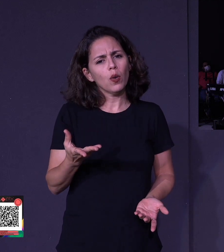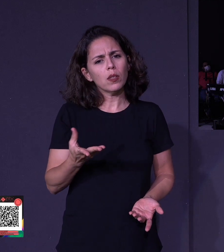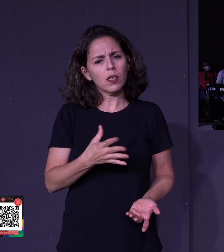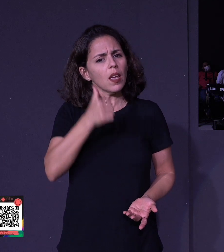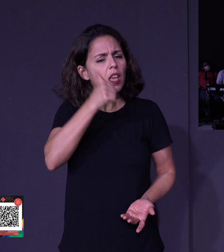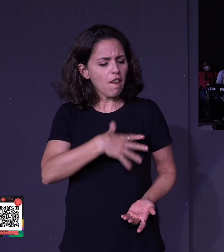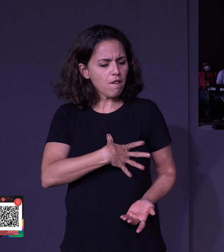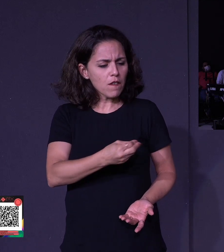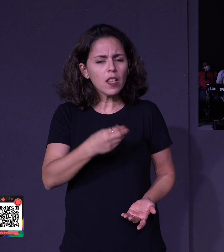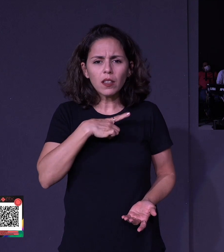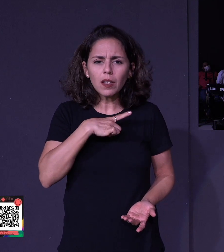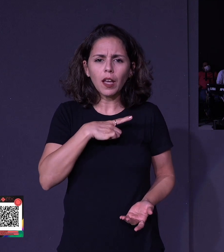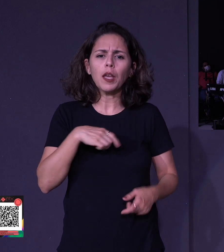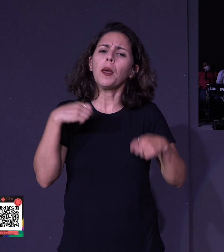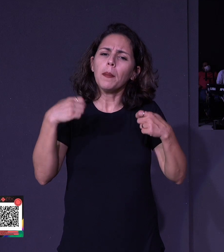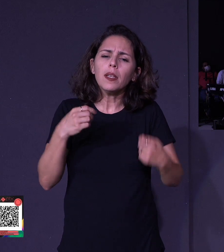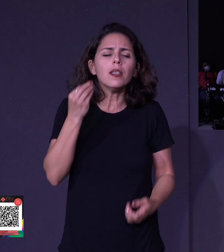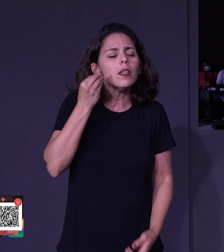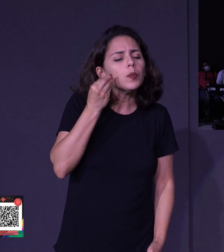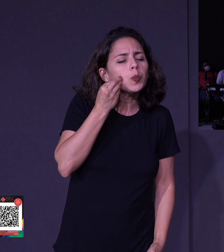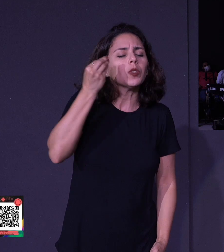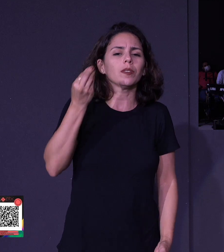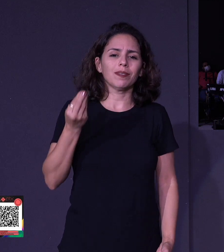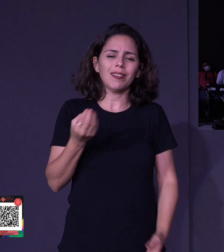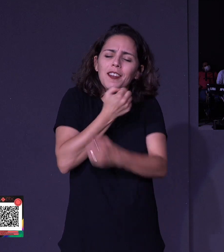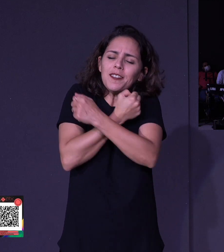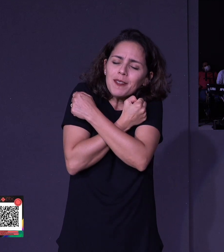Abrace ela. Diga que você a ama.